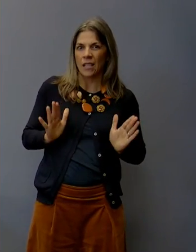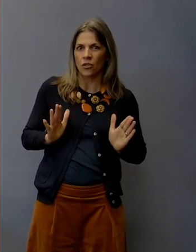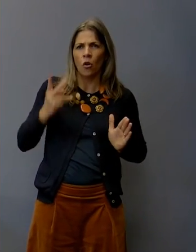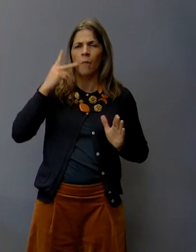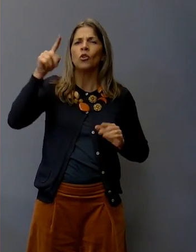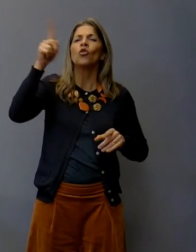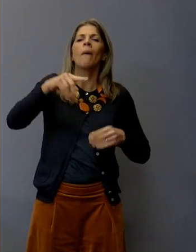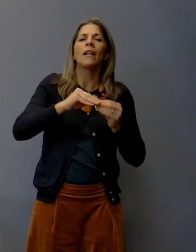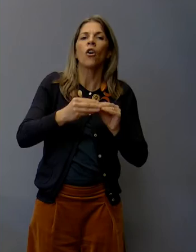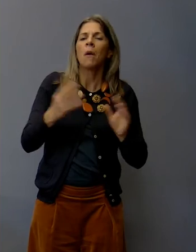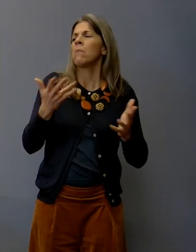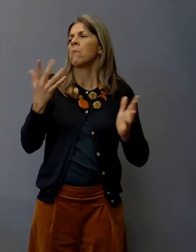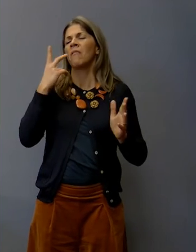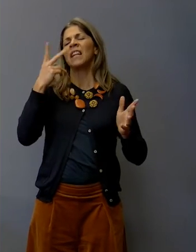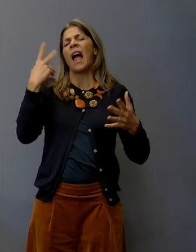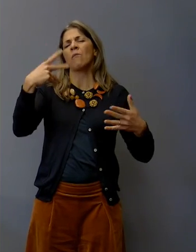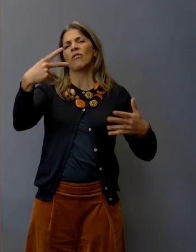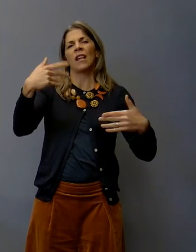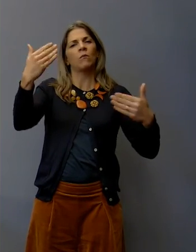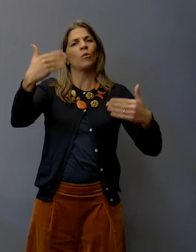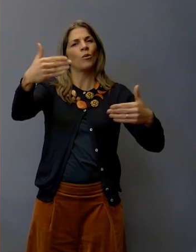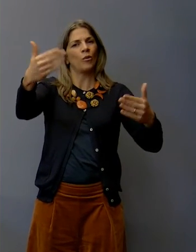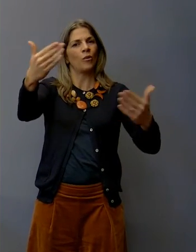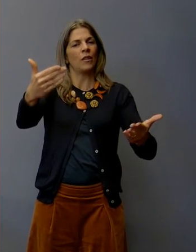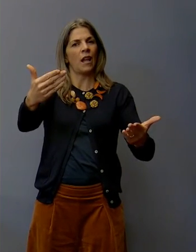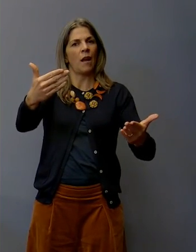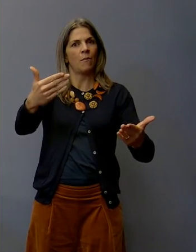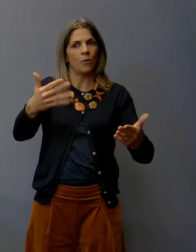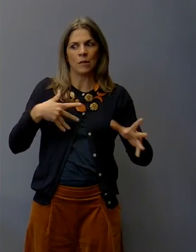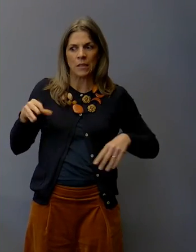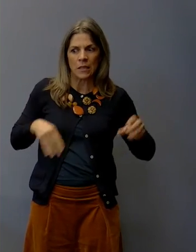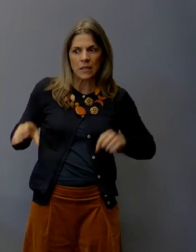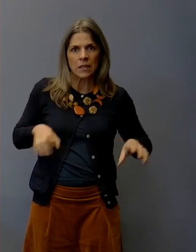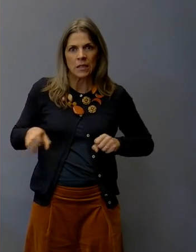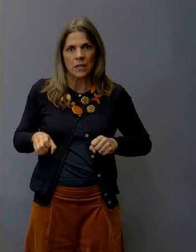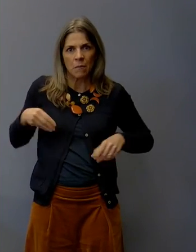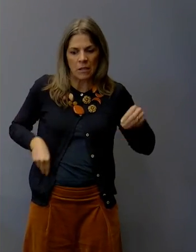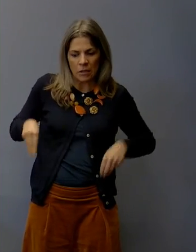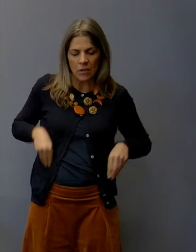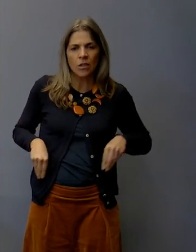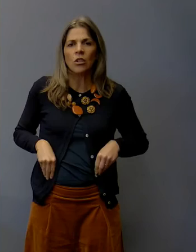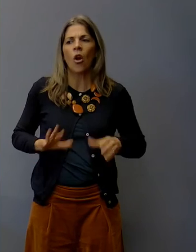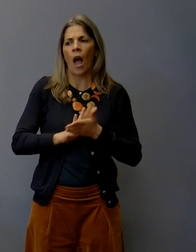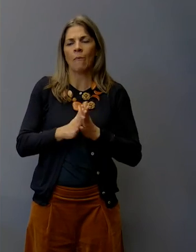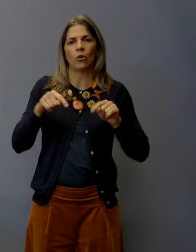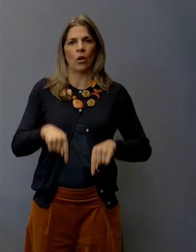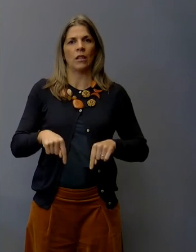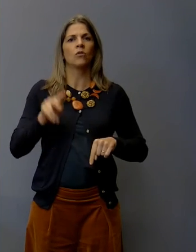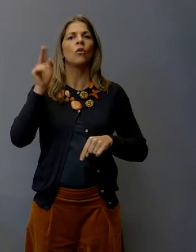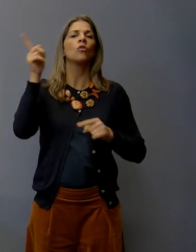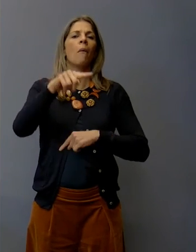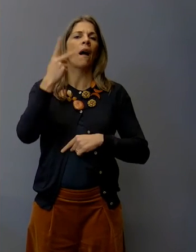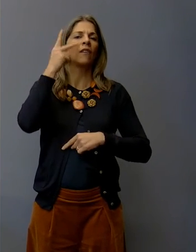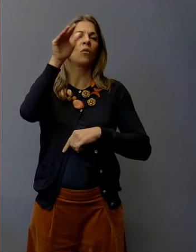bello lavorare perché tutti abbiamo qualcuno un po meno ma tutti insieme abbiamo qualcosa nella greppia questa era la sfida che io provavo ad